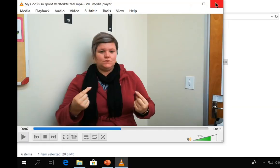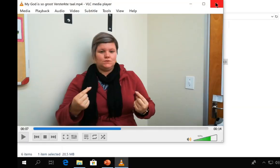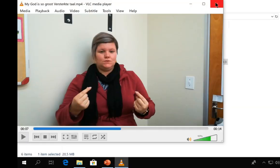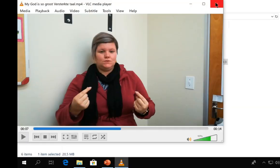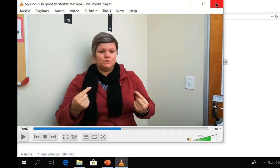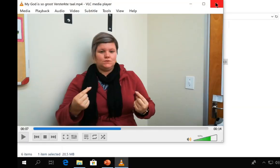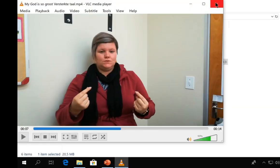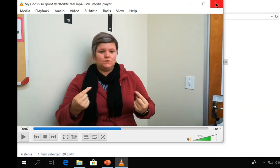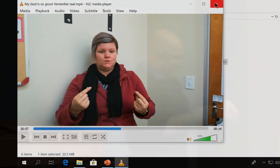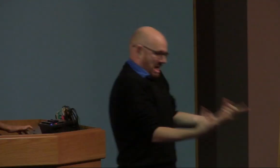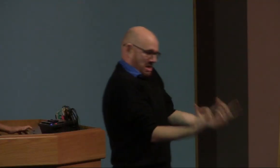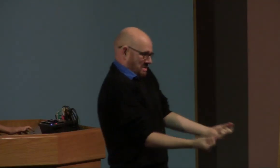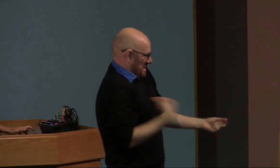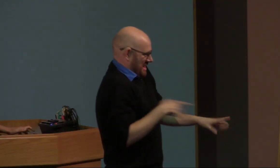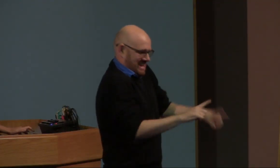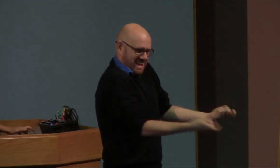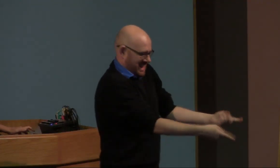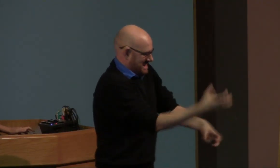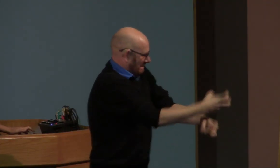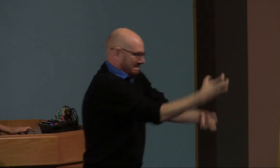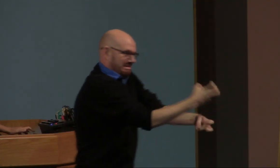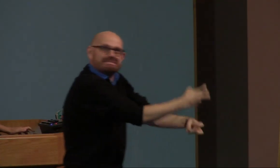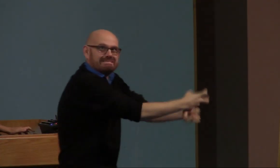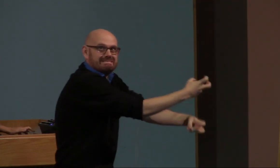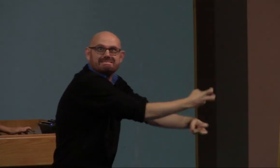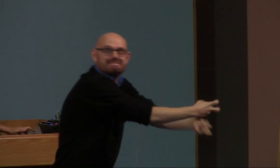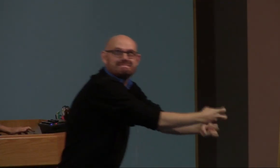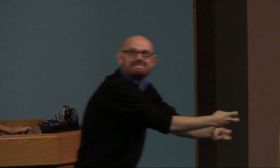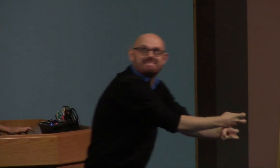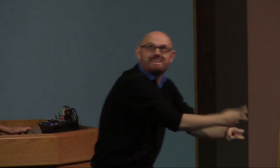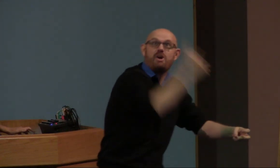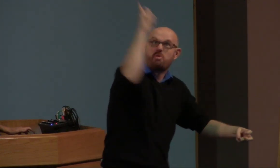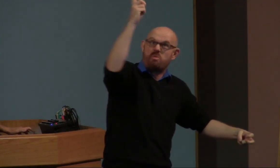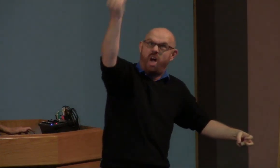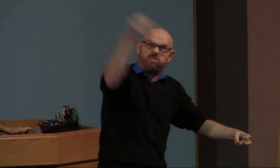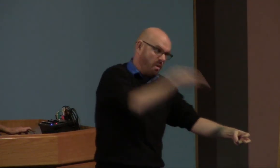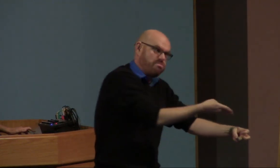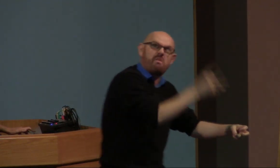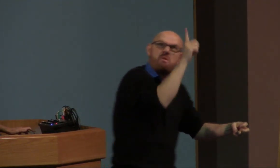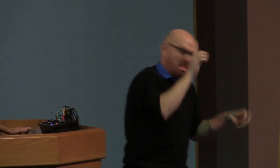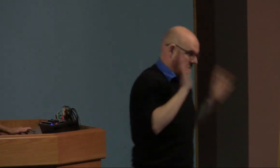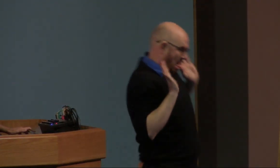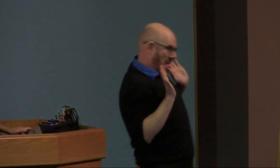In Afrikaans of gesproke taal beteken alles.